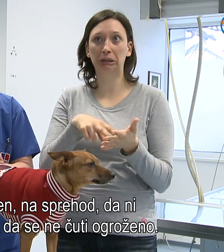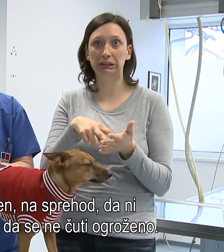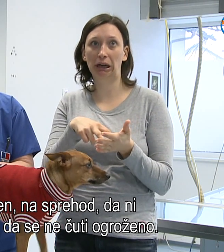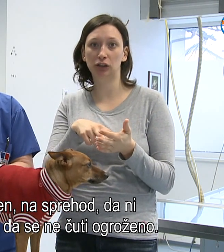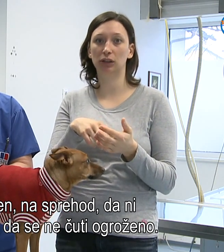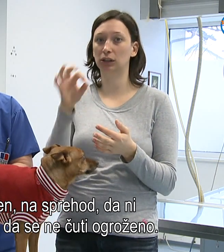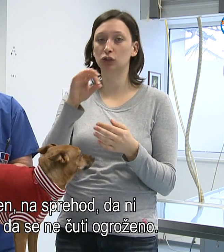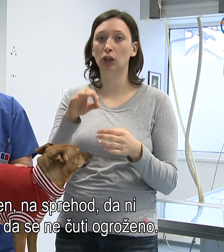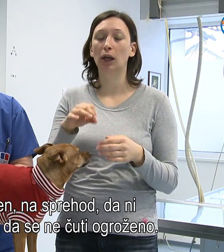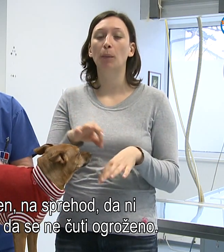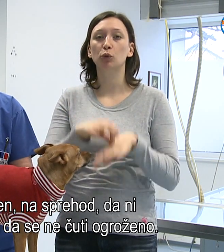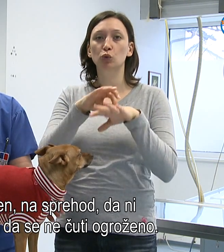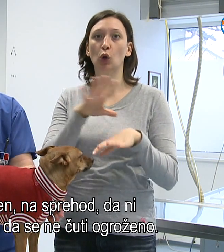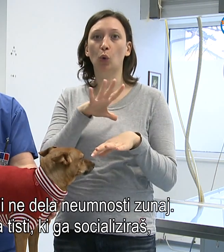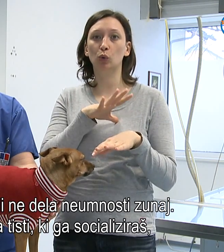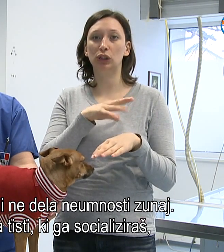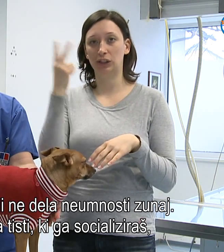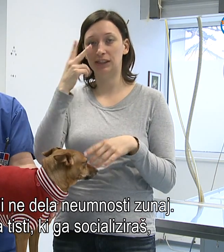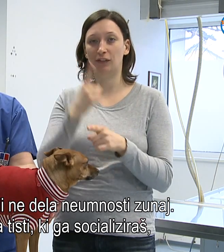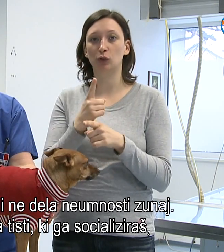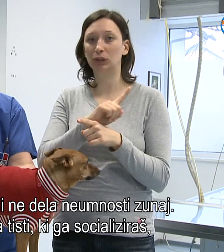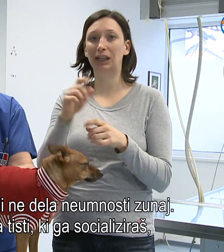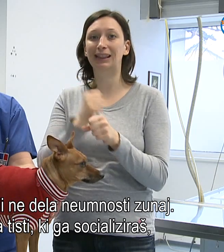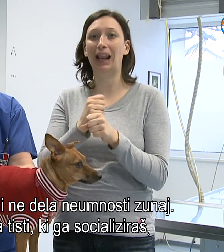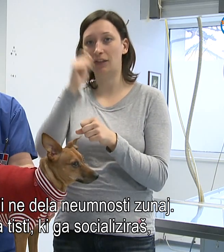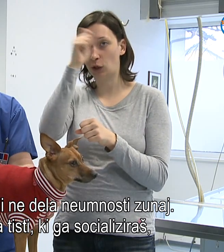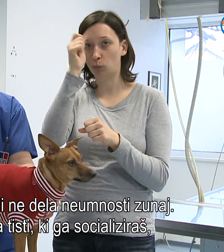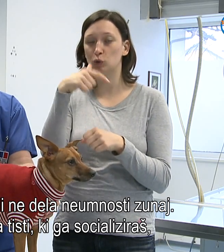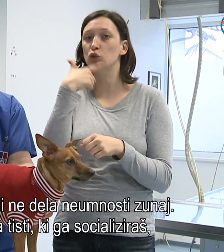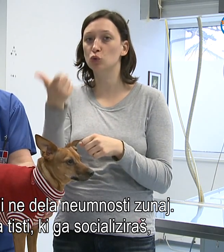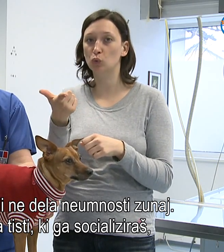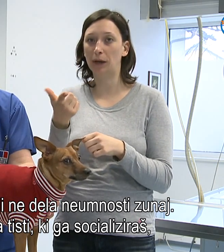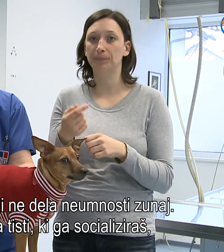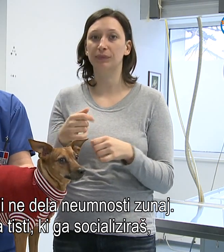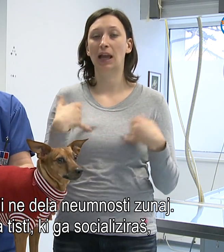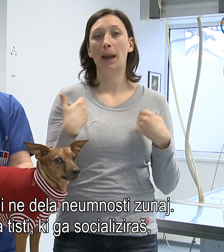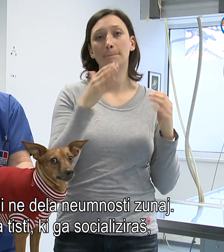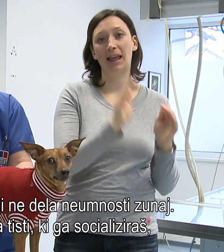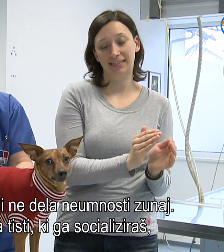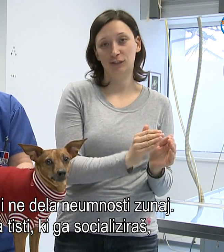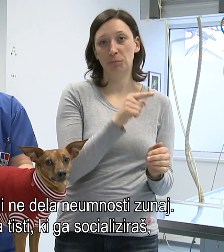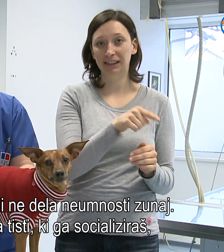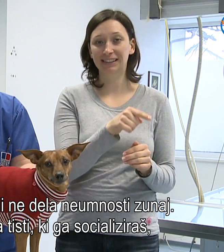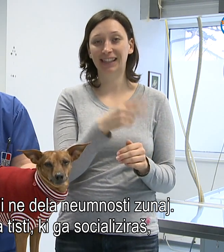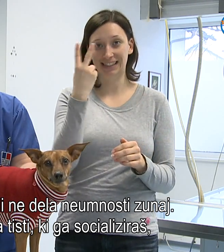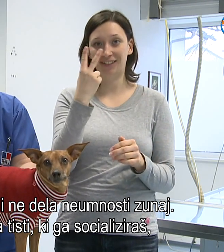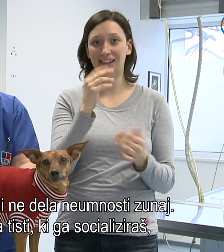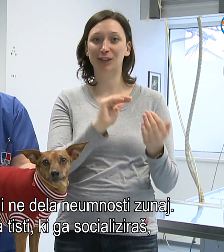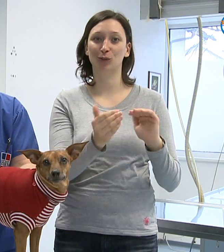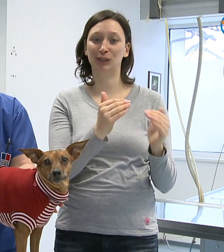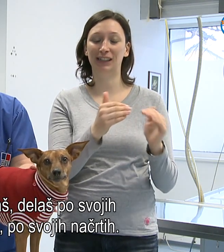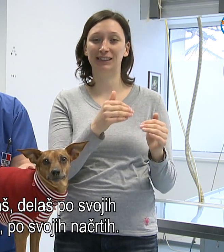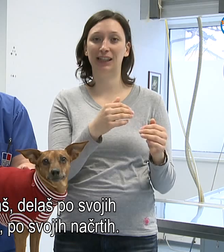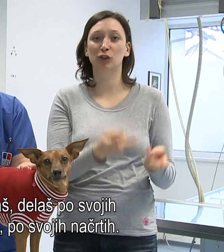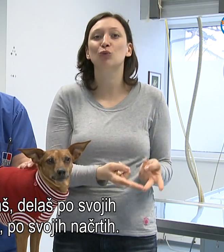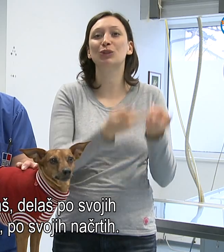prestrašena, da se ne čuti ogroženo in da seveda tudi ne dela neumnosti zunaj. Mladič je pa tisti, ki ga seveda